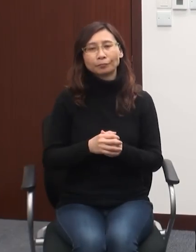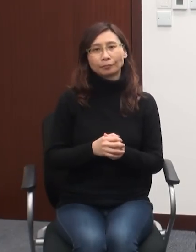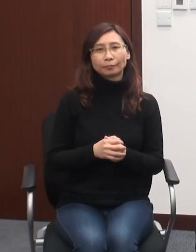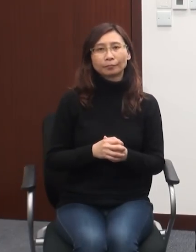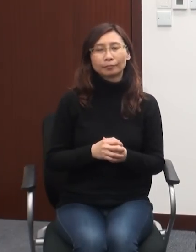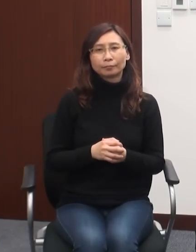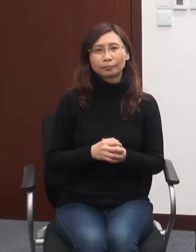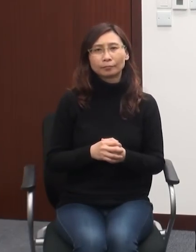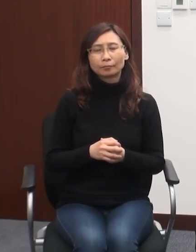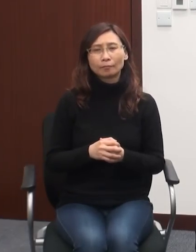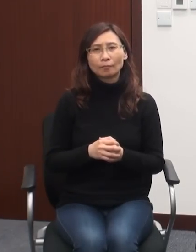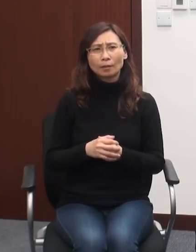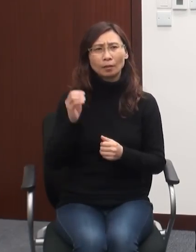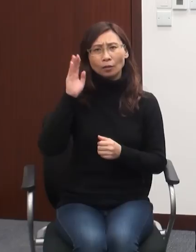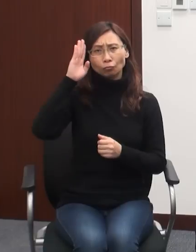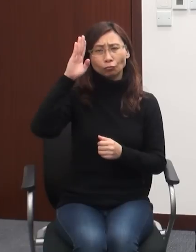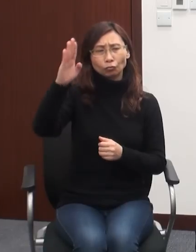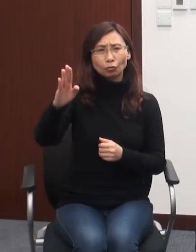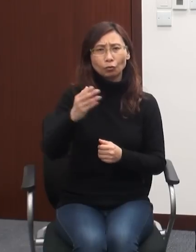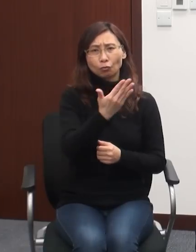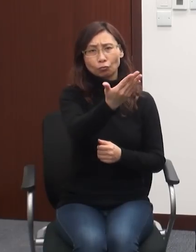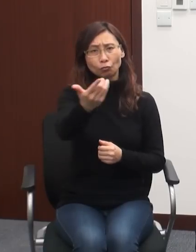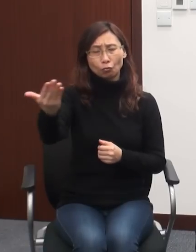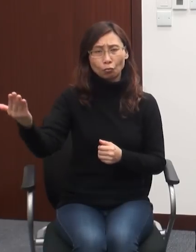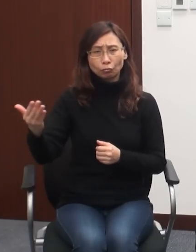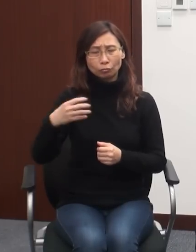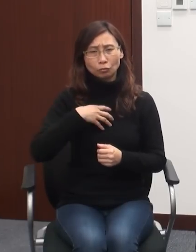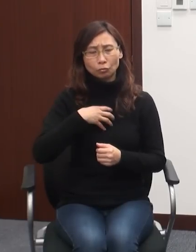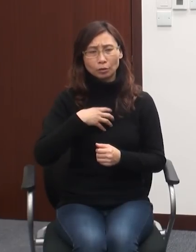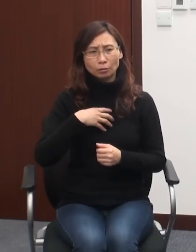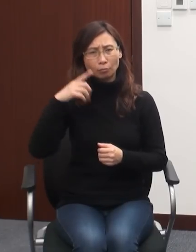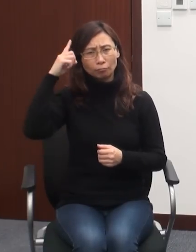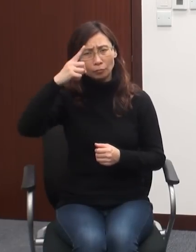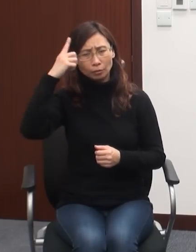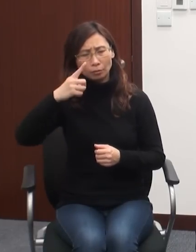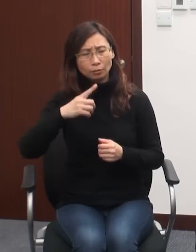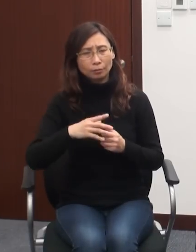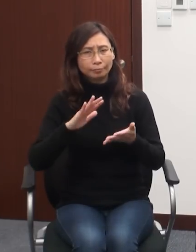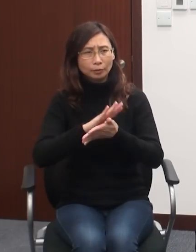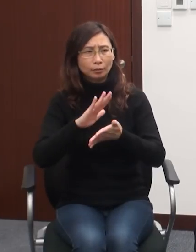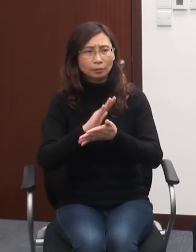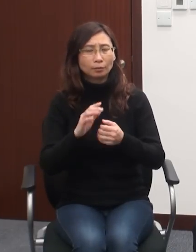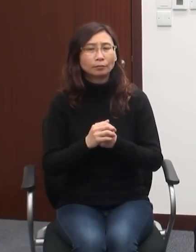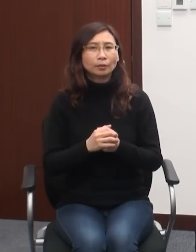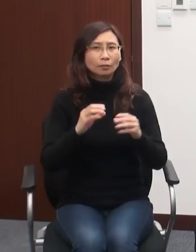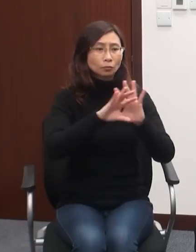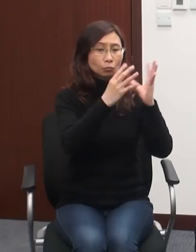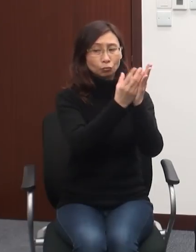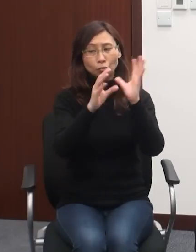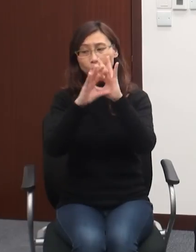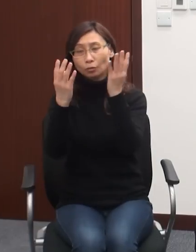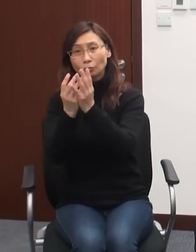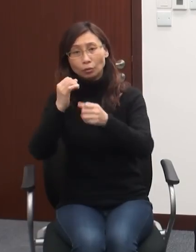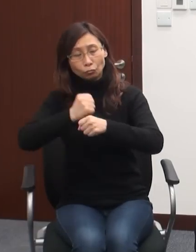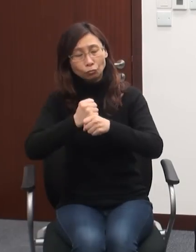出口。咁長遠嚟講，如果大家都覺得我係每年，譬如話可政黨、無論民建聯啊，或者外公黨，每年都